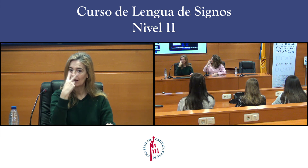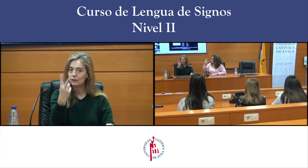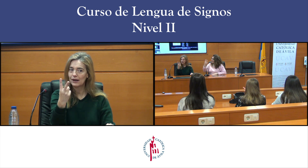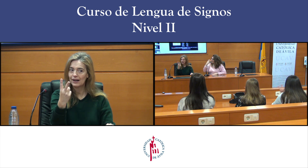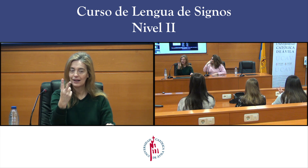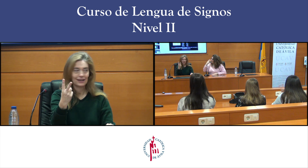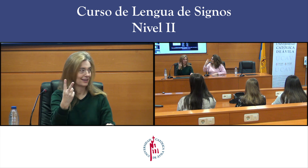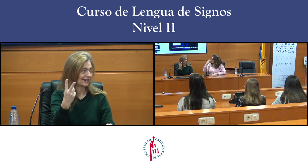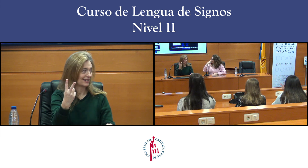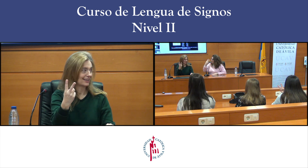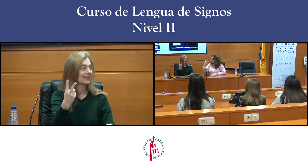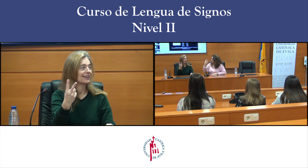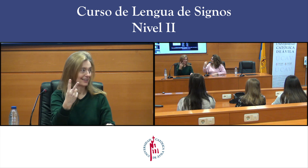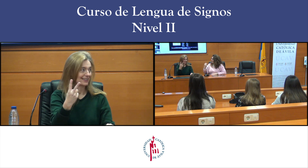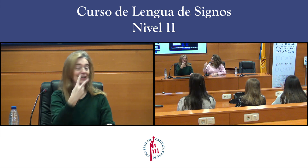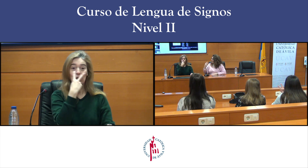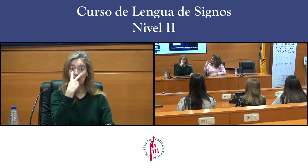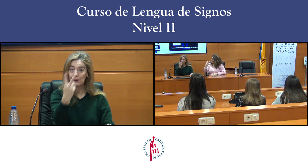ver es parecido a mirar